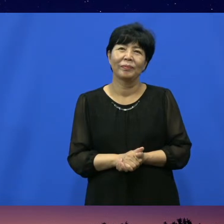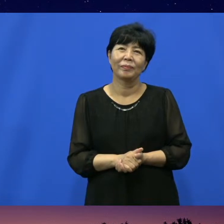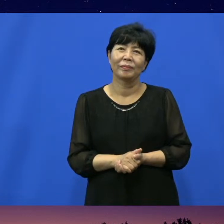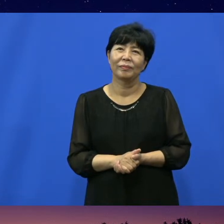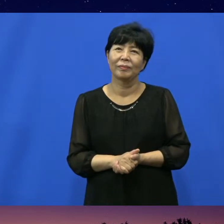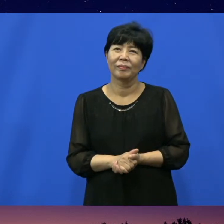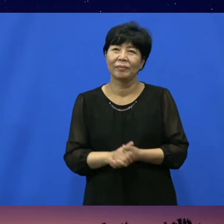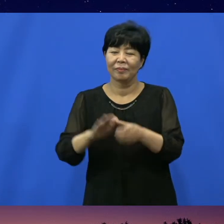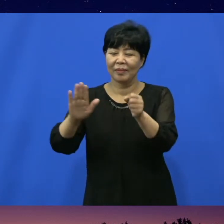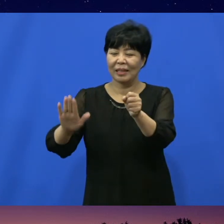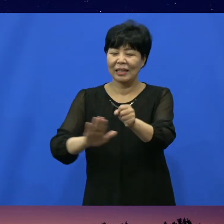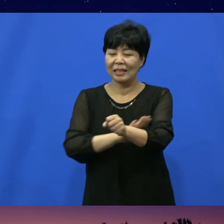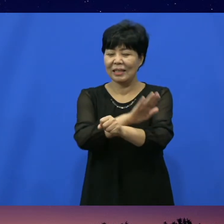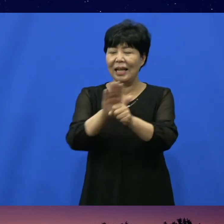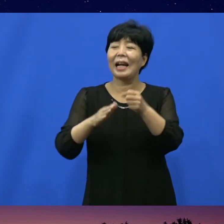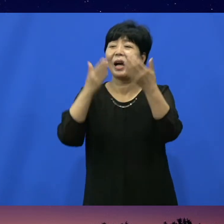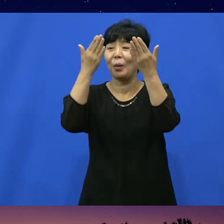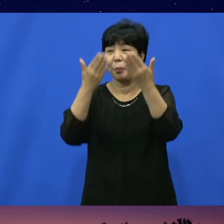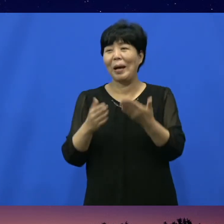사랑을 받으면 돼요.